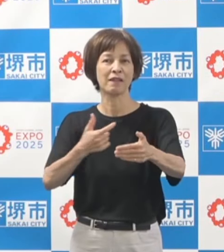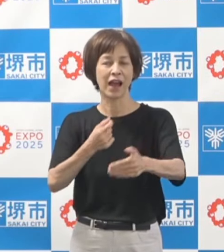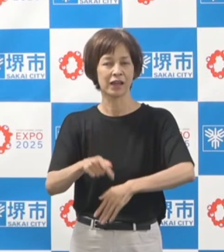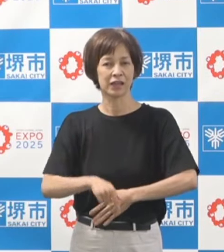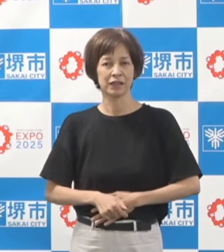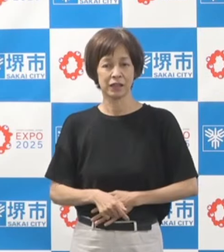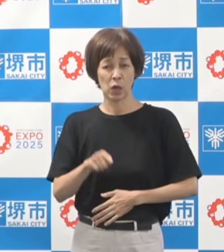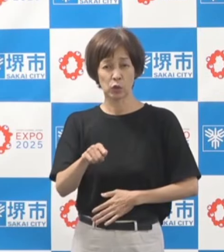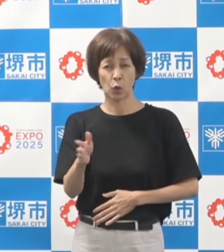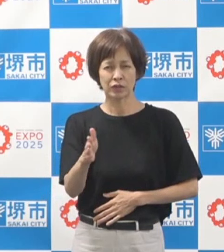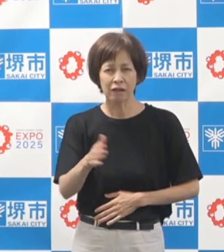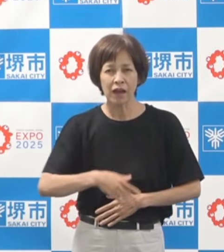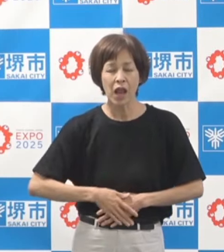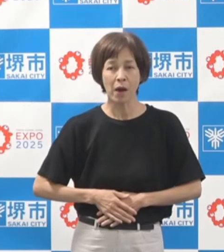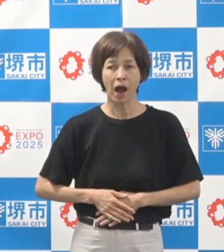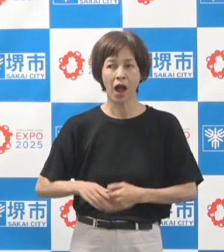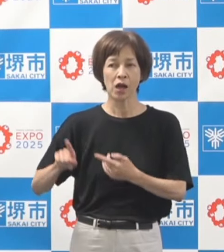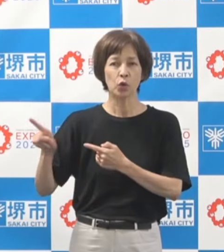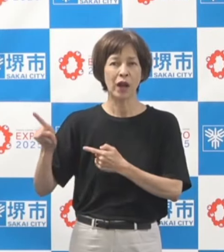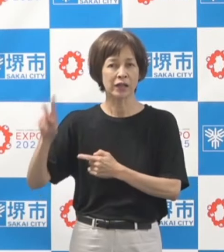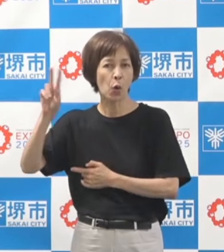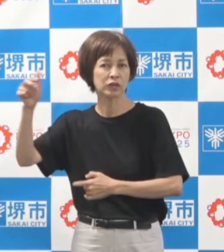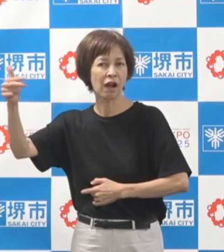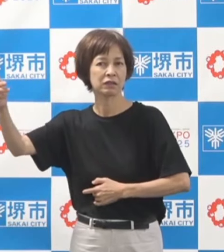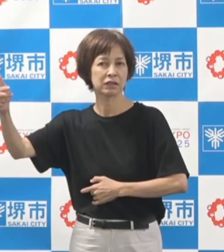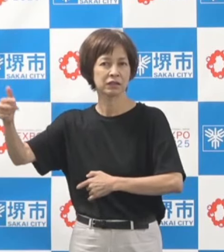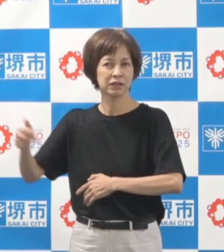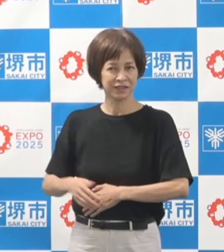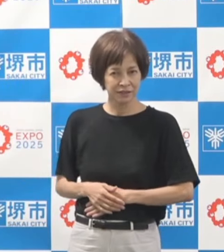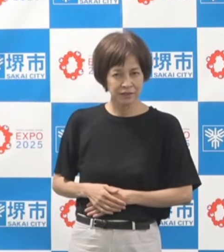今特にお隣の大阪市さんでは活発に